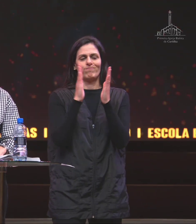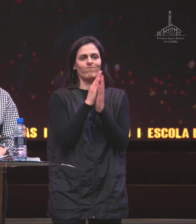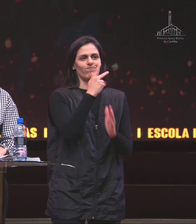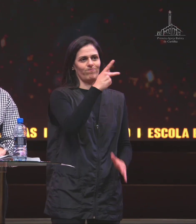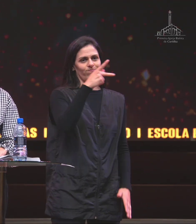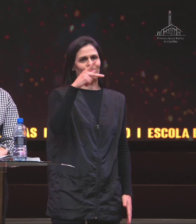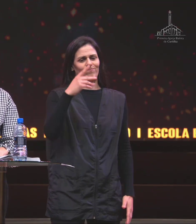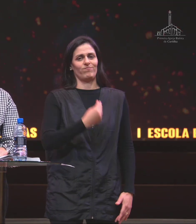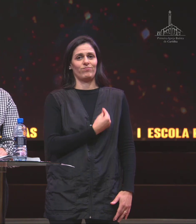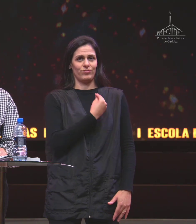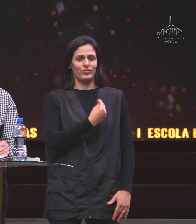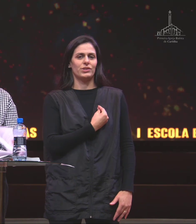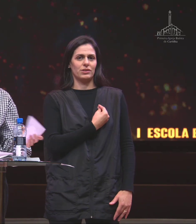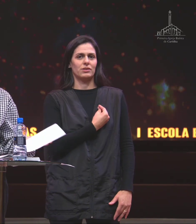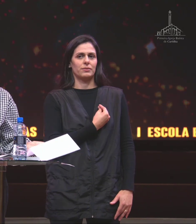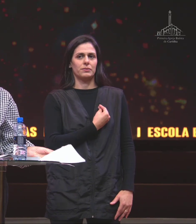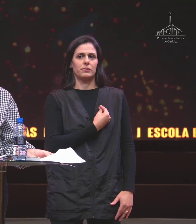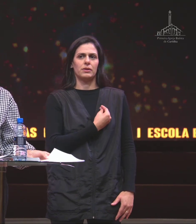relacionamento.